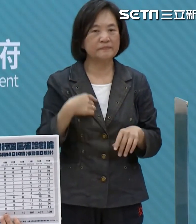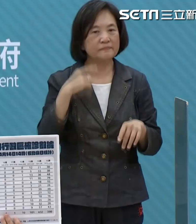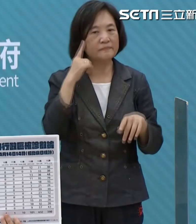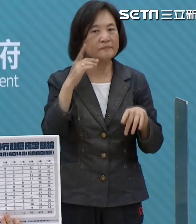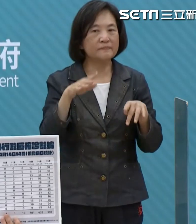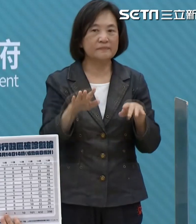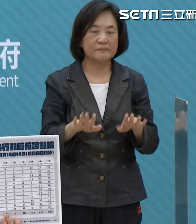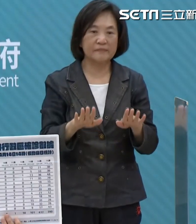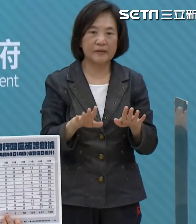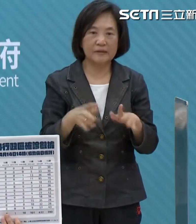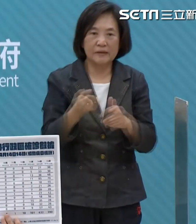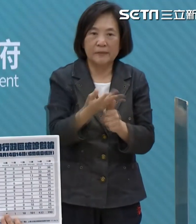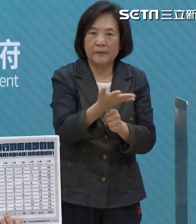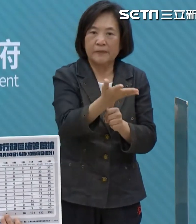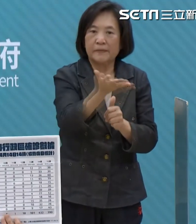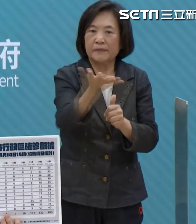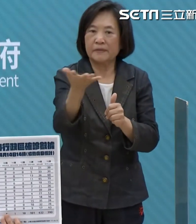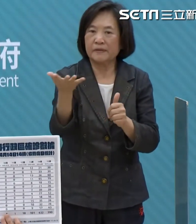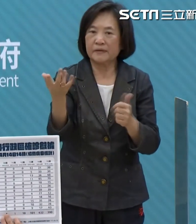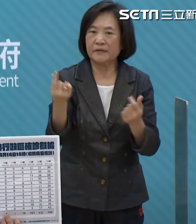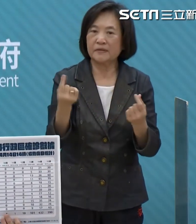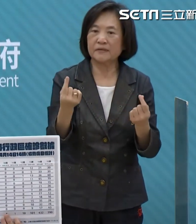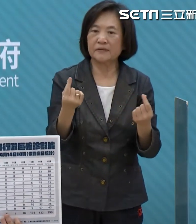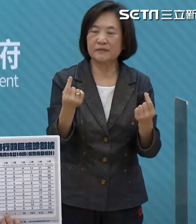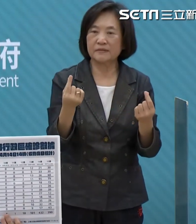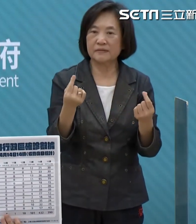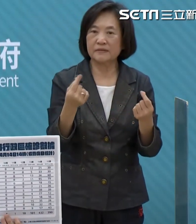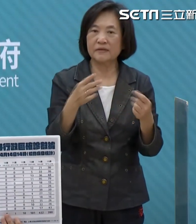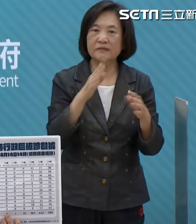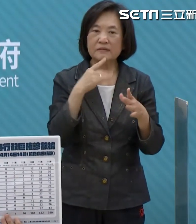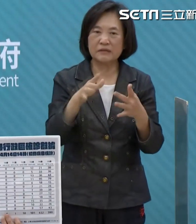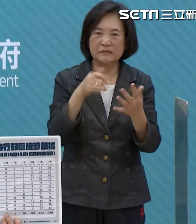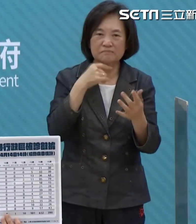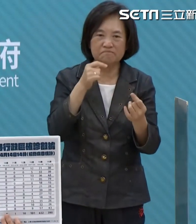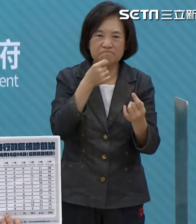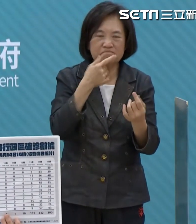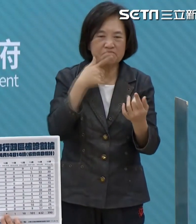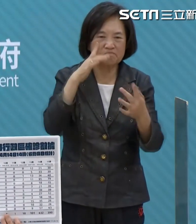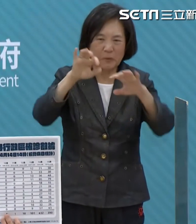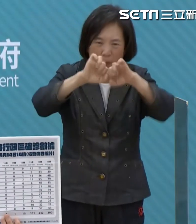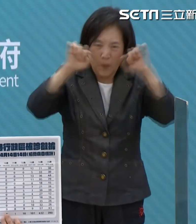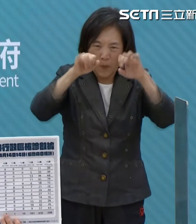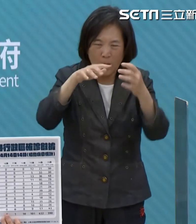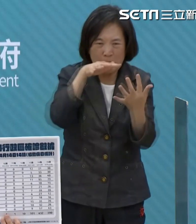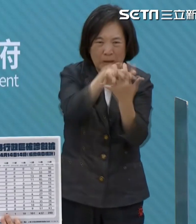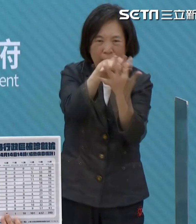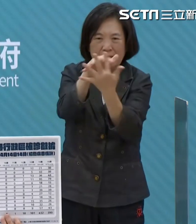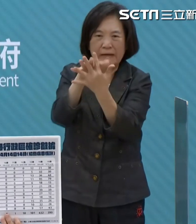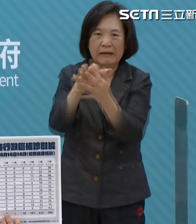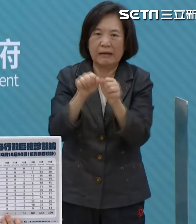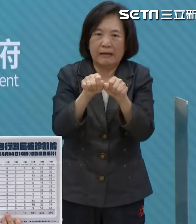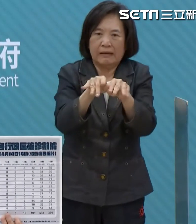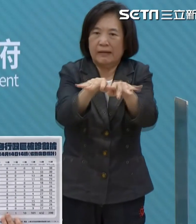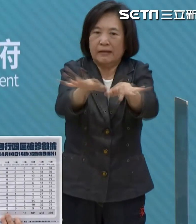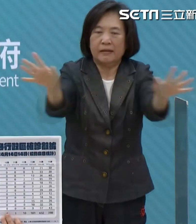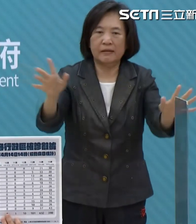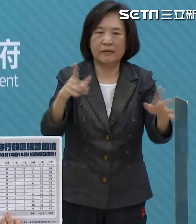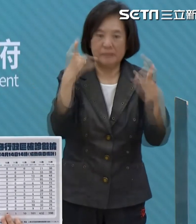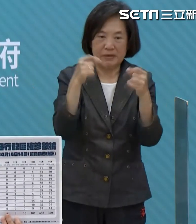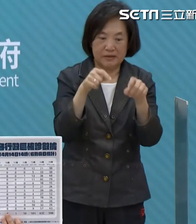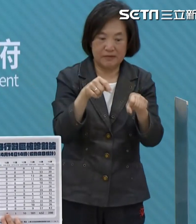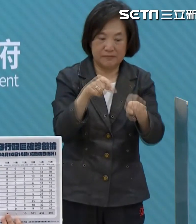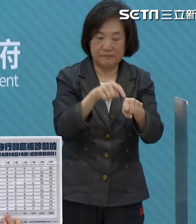种传染，你知道啊，我们叫什么渗透性，或者说扩大性，就是说它会从一